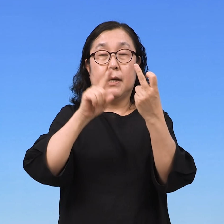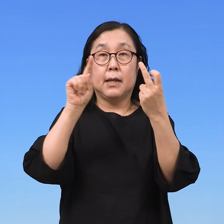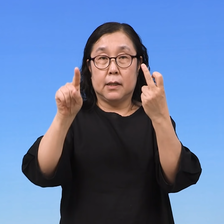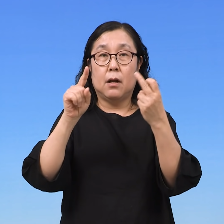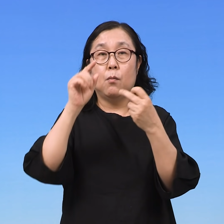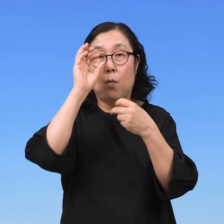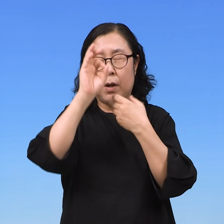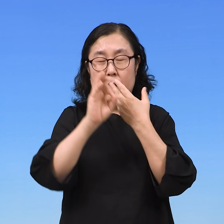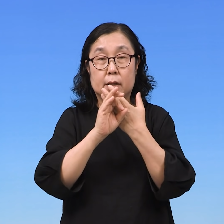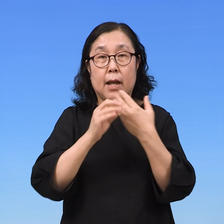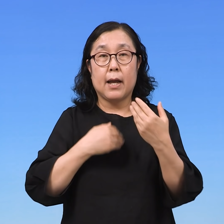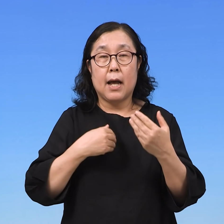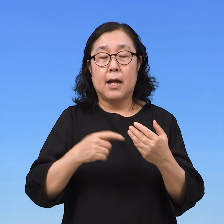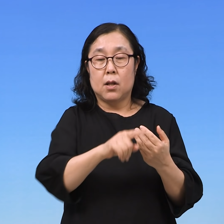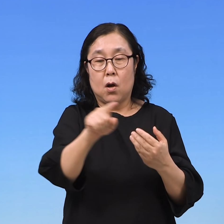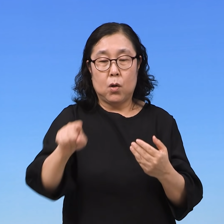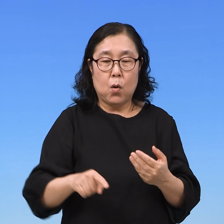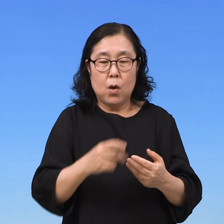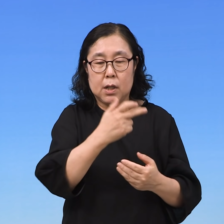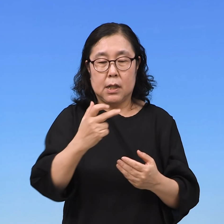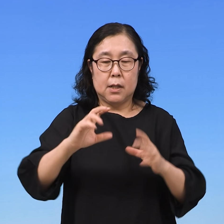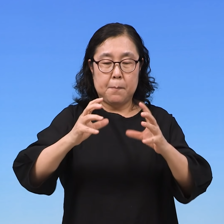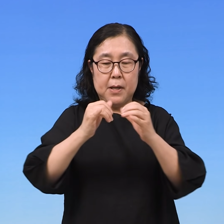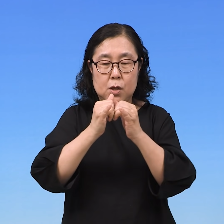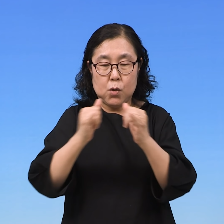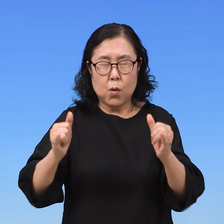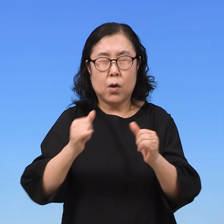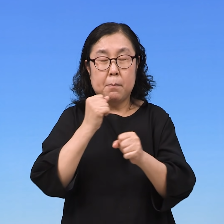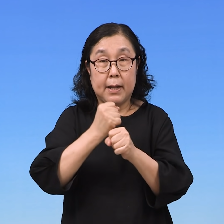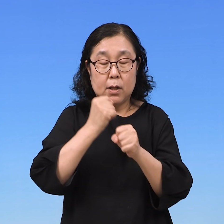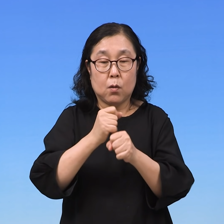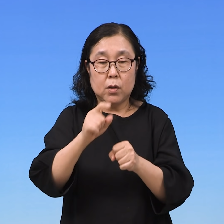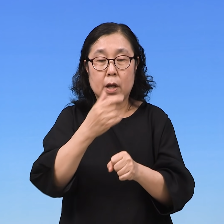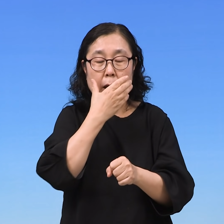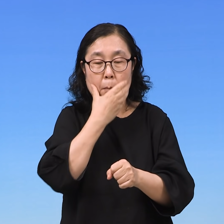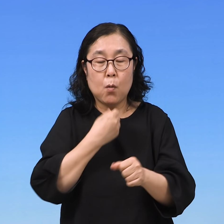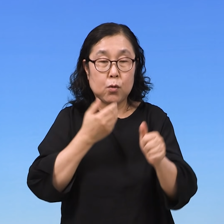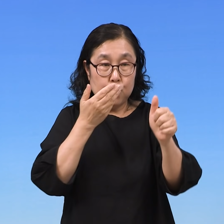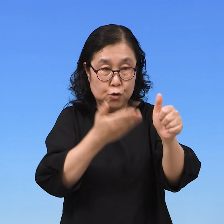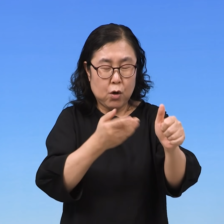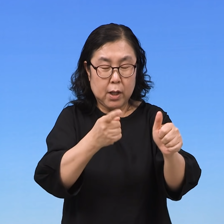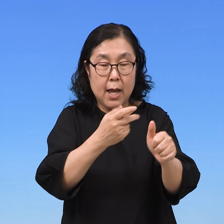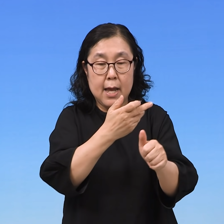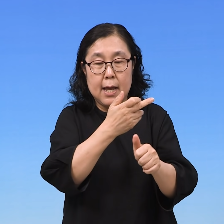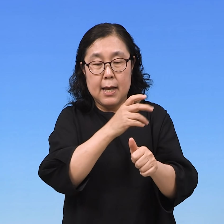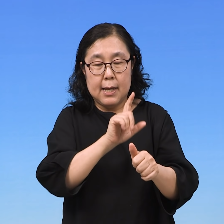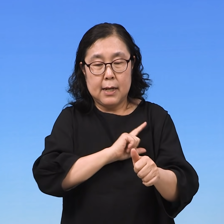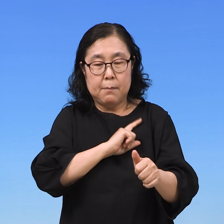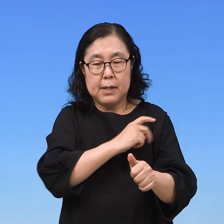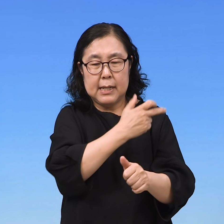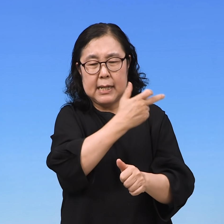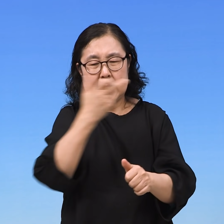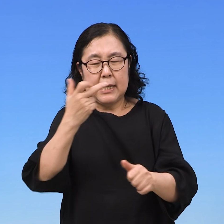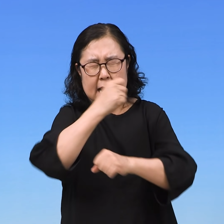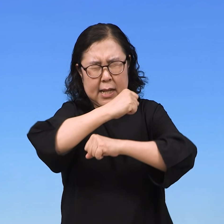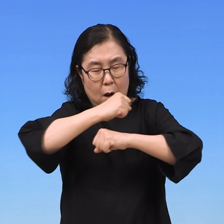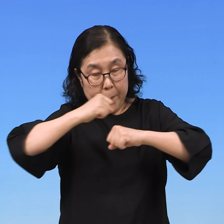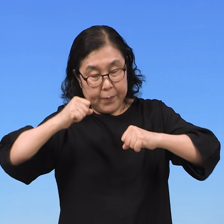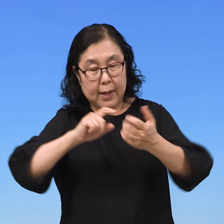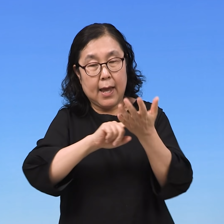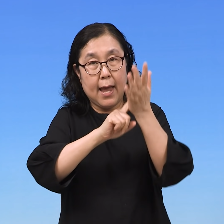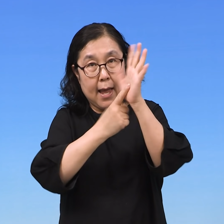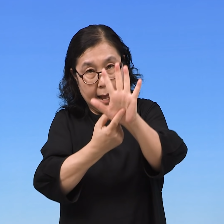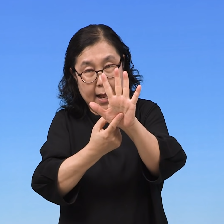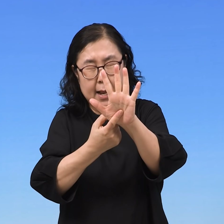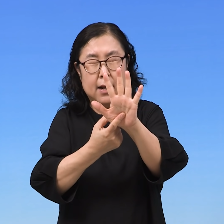보십시오. 아브라함에게 주시는 말씀, 내가 너로 큰 민족을 이루고 너에게 복을 주어 내 이름을 창대하게 하리니